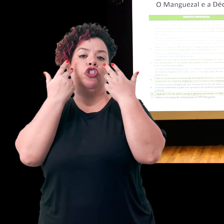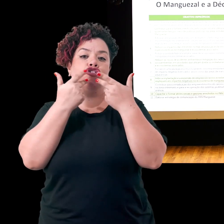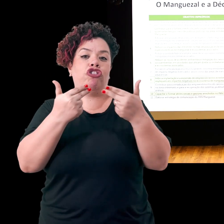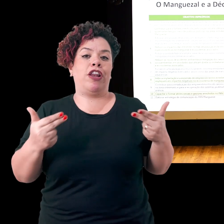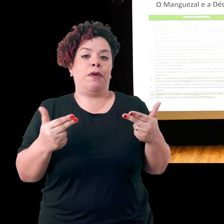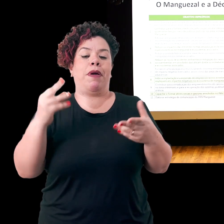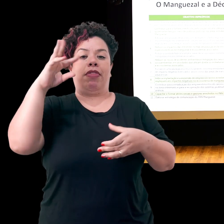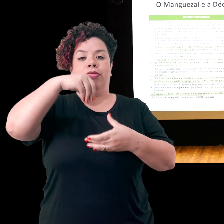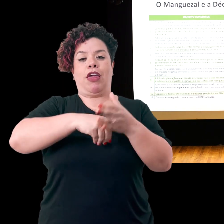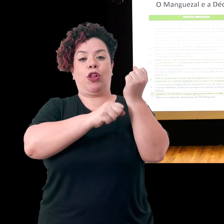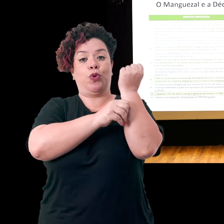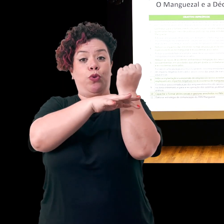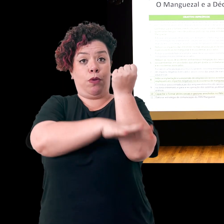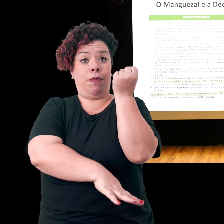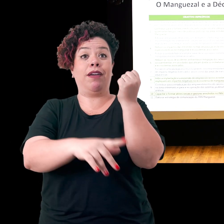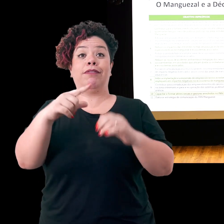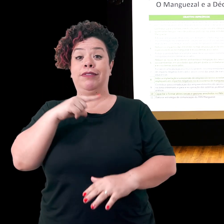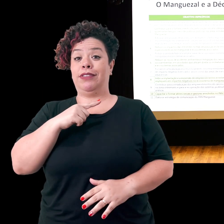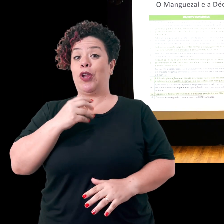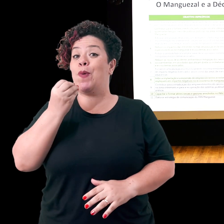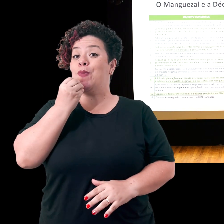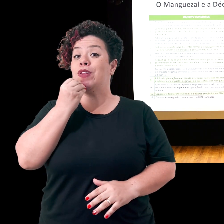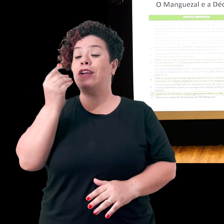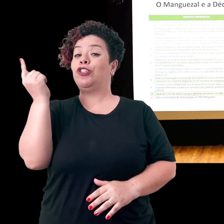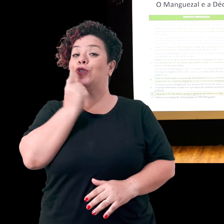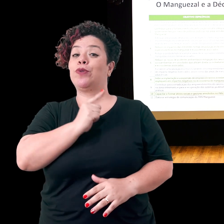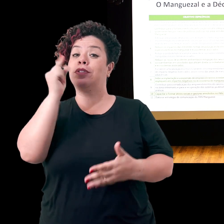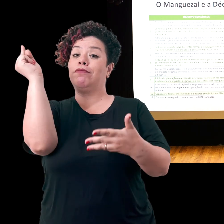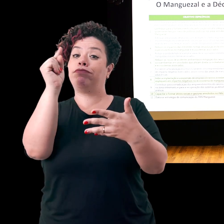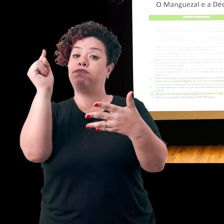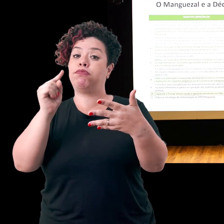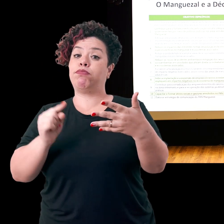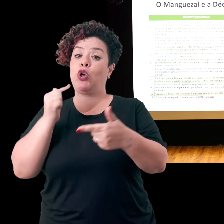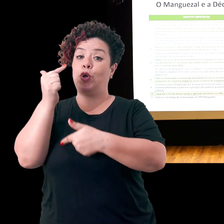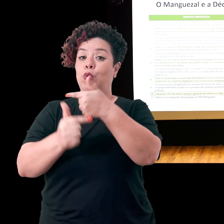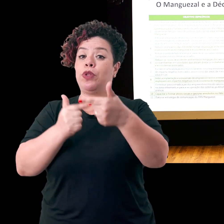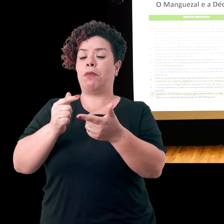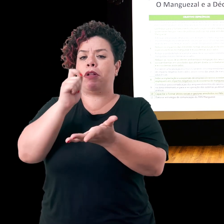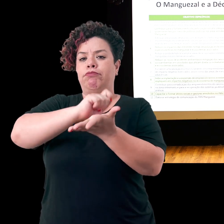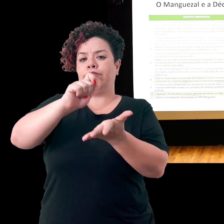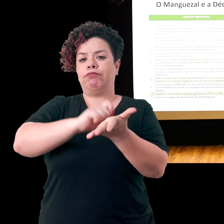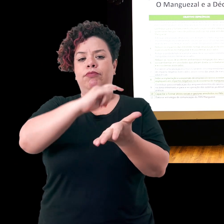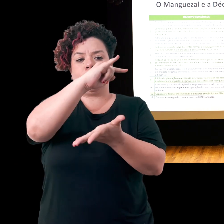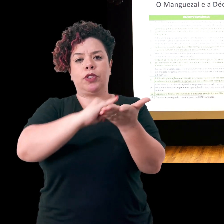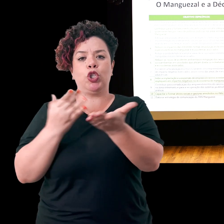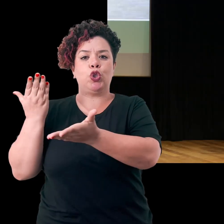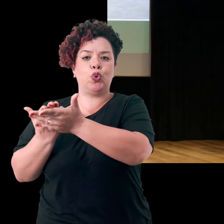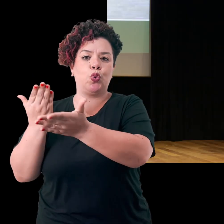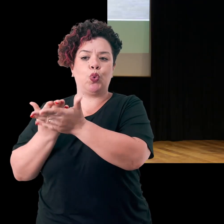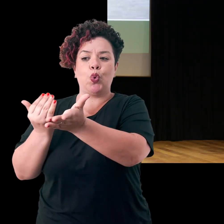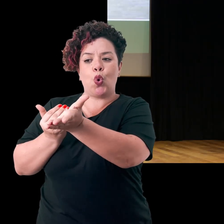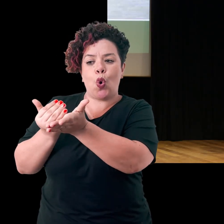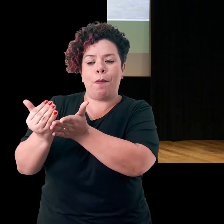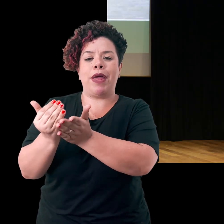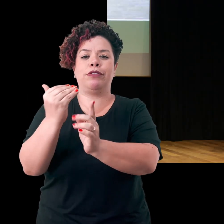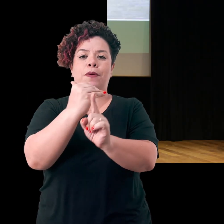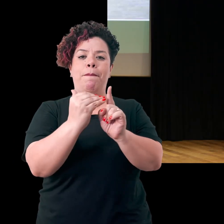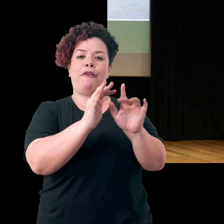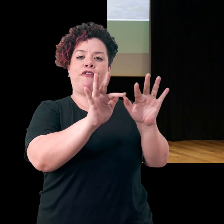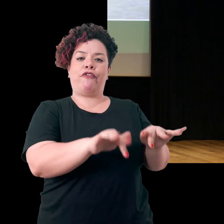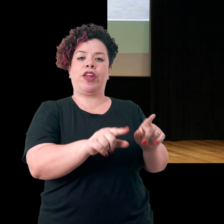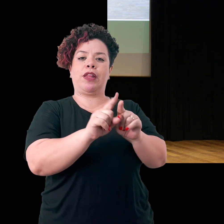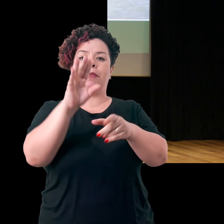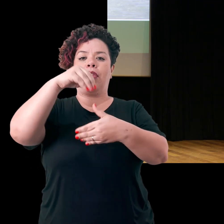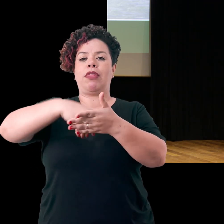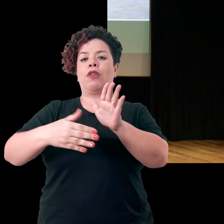então, oportunidades de trazer esses elementos para um trabalho circunscrito, né, que tem começo, meio e fim, dentro de uma proposta